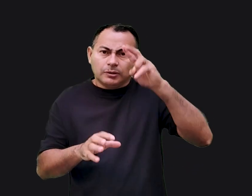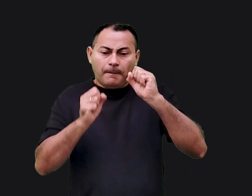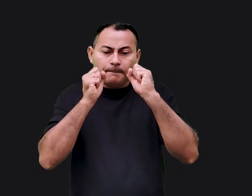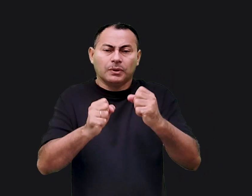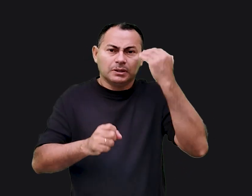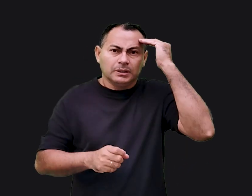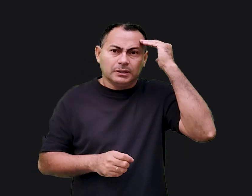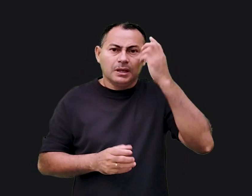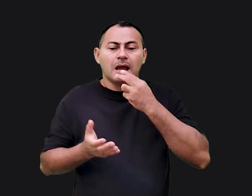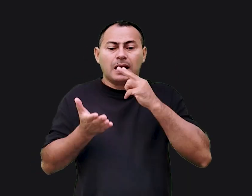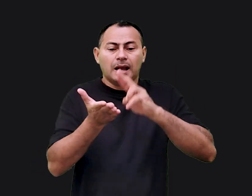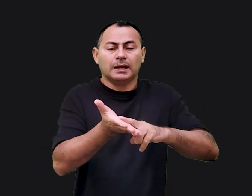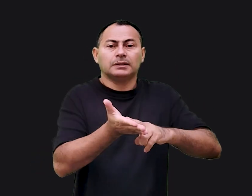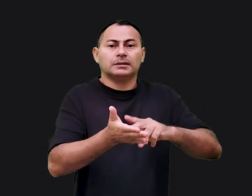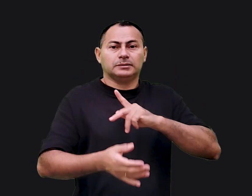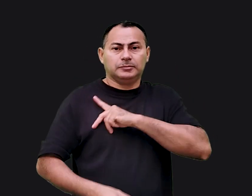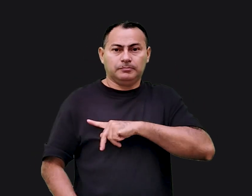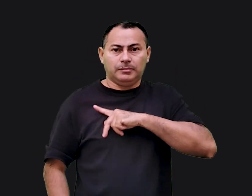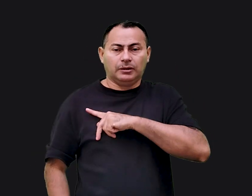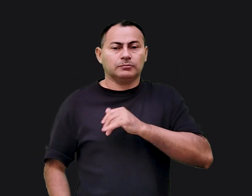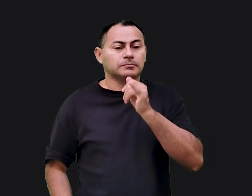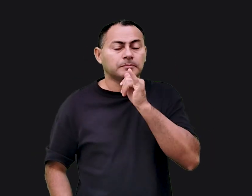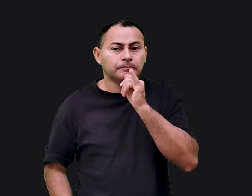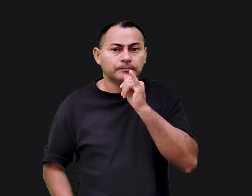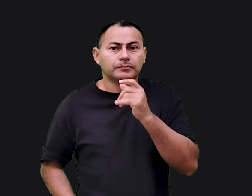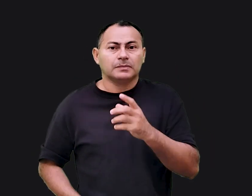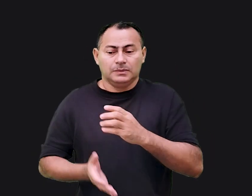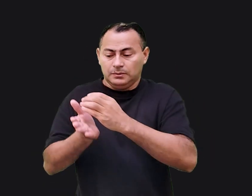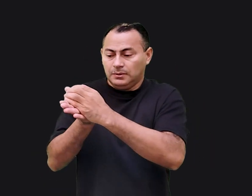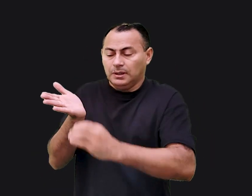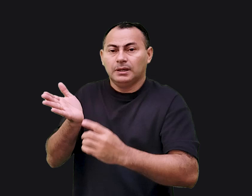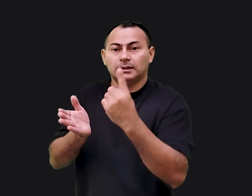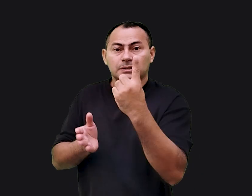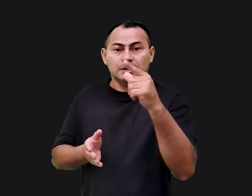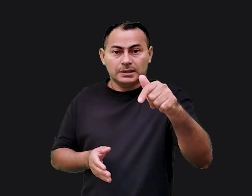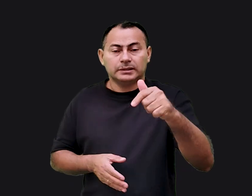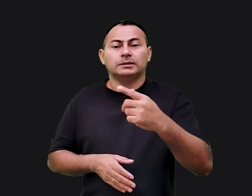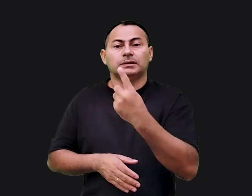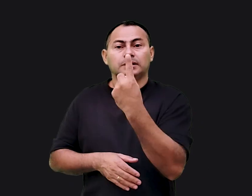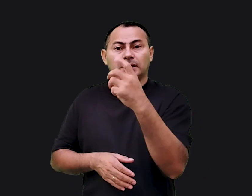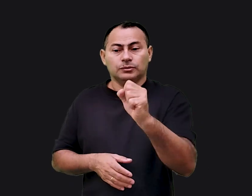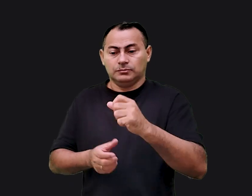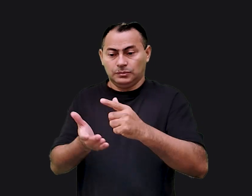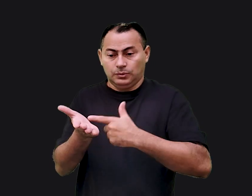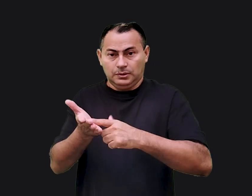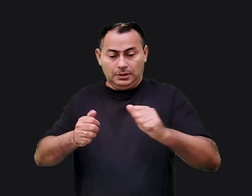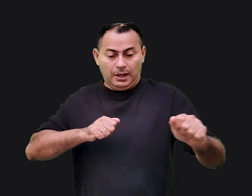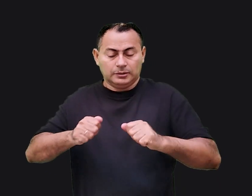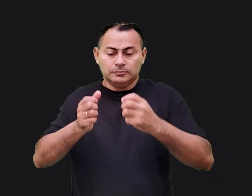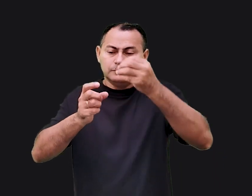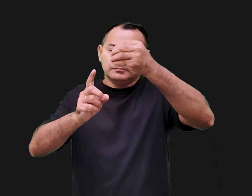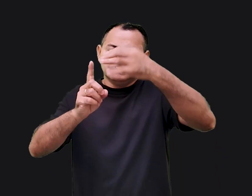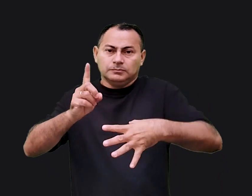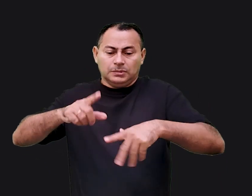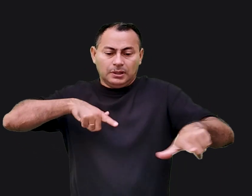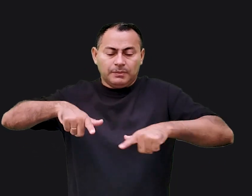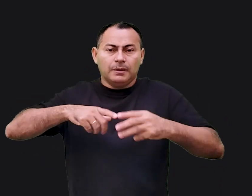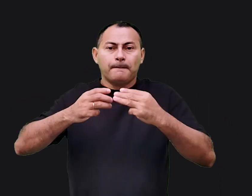possamos entender as cartas de Paulo um exemplo disso está nos Capítulos 17 e 18 de Atos que descrevem o ministério de Paulo em Atenas e